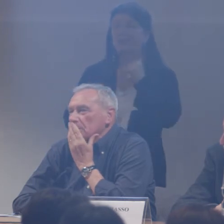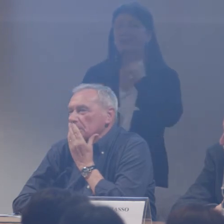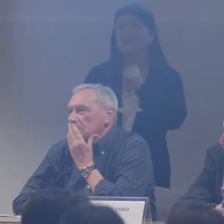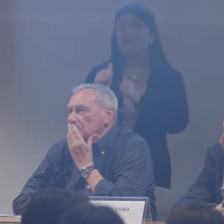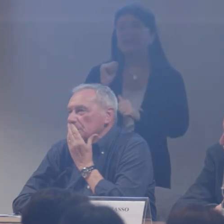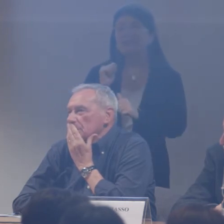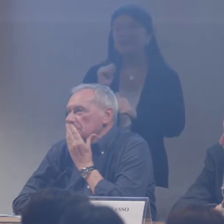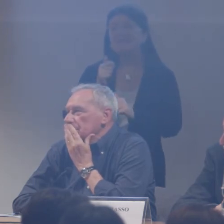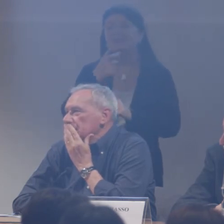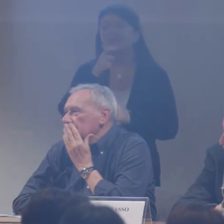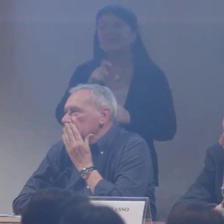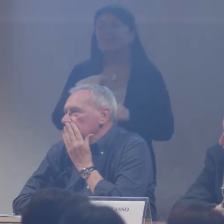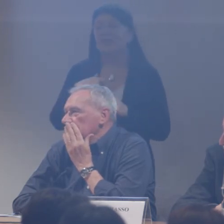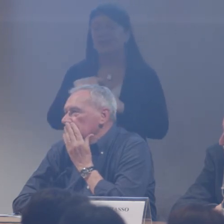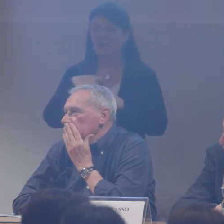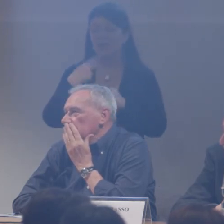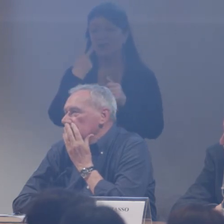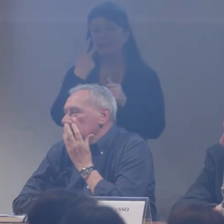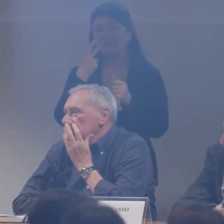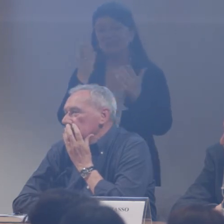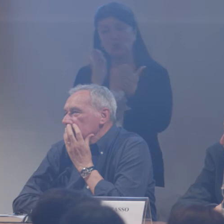perché io quando vado nelle scuole